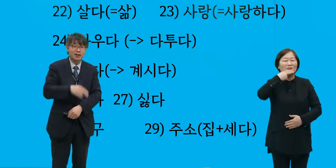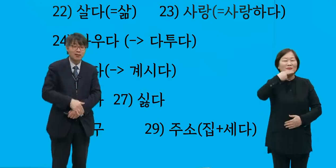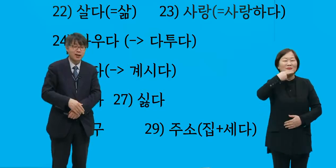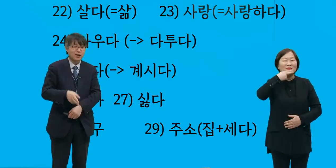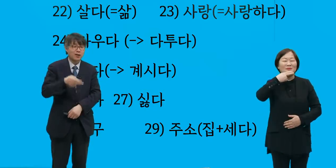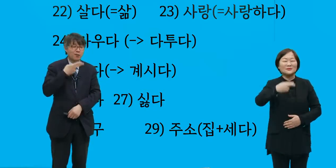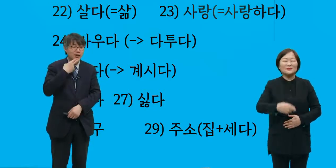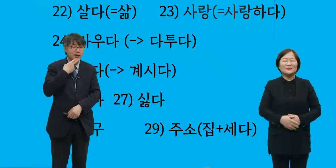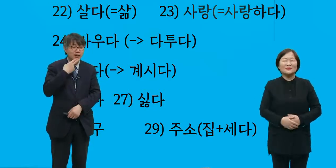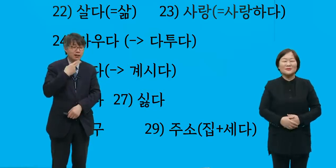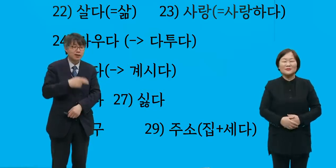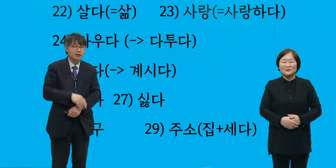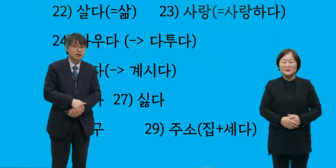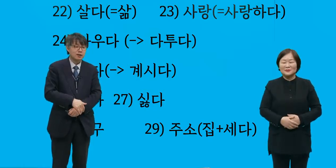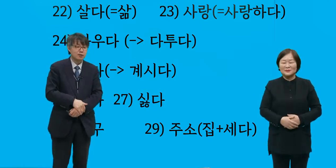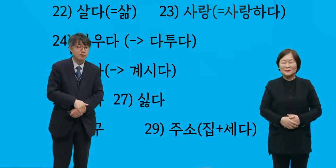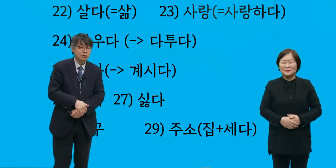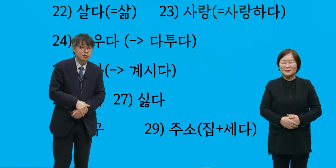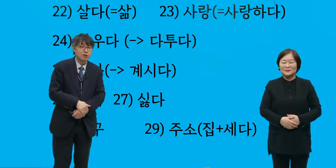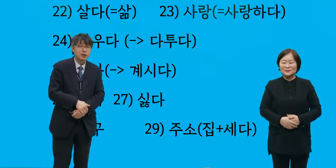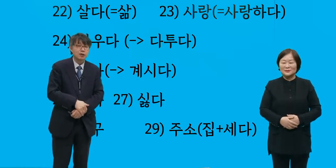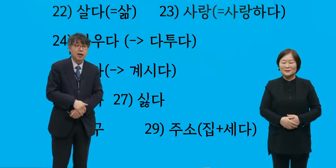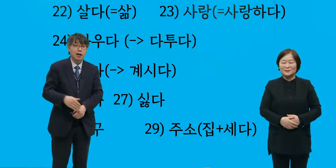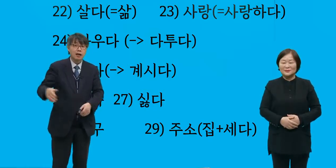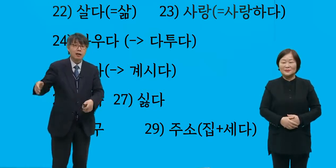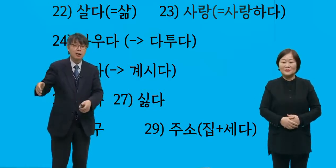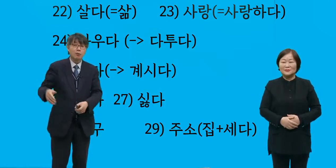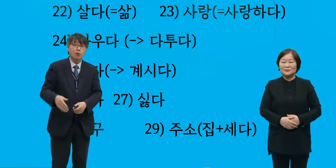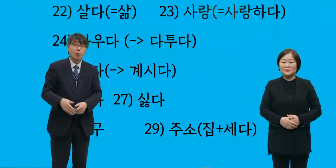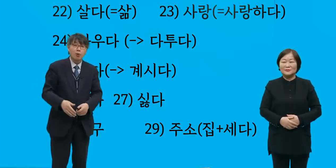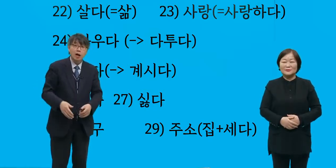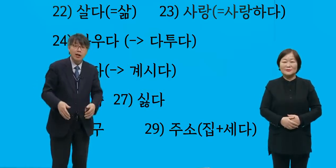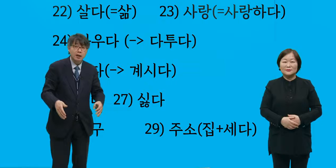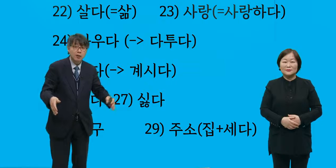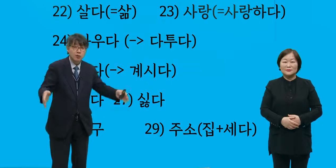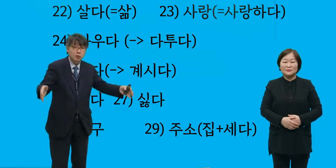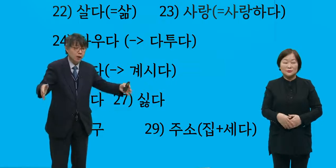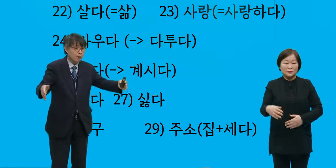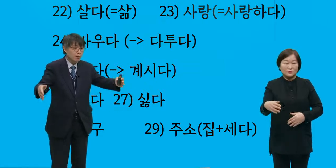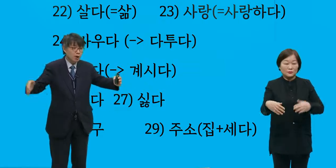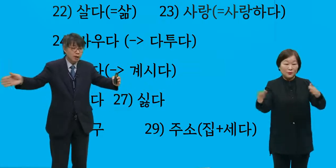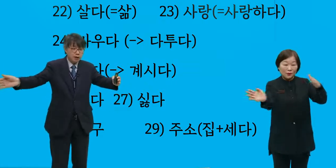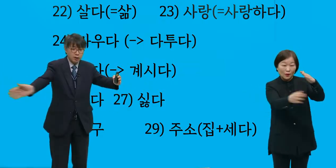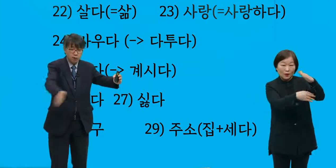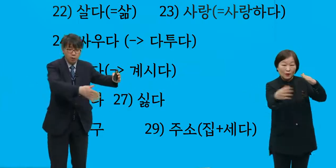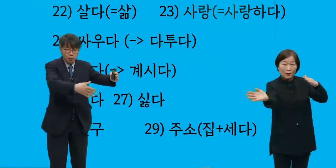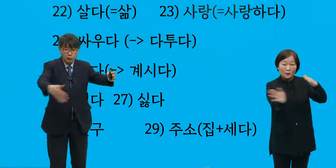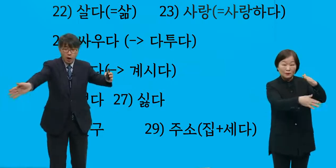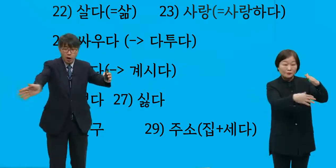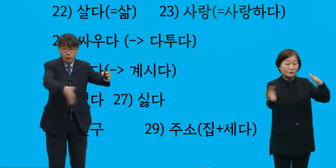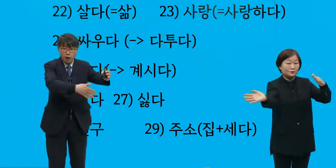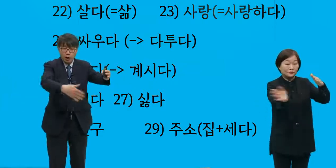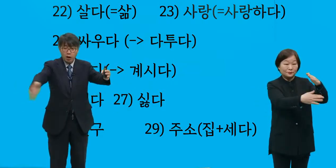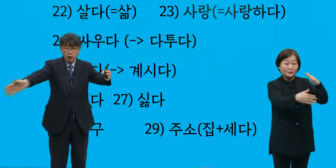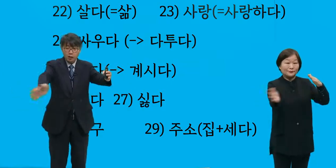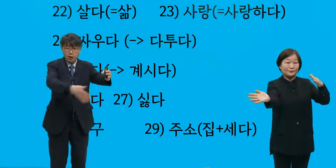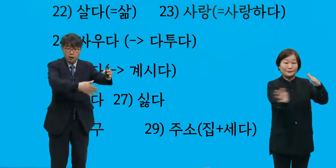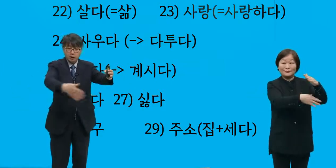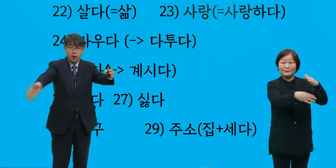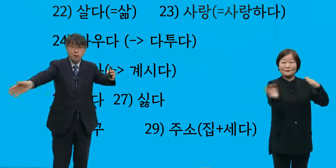없다, 없다 이렇게 해주시면 되고요. 자, 뭐 공간에 이런 공간에 뭐가 없다 할 때는 없다, 없다, 없다 이렇게 표현할